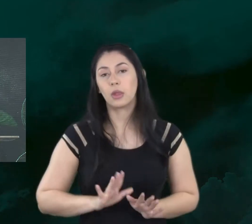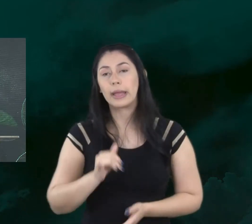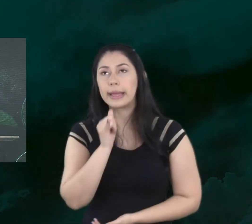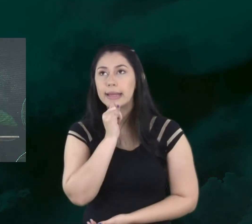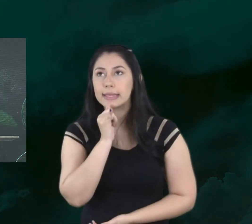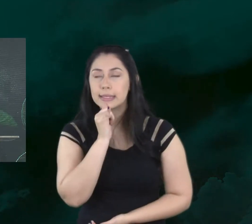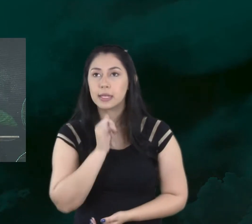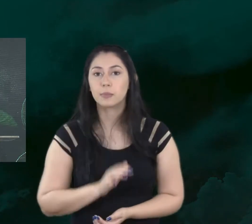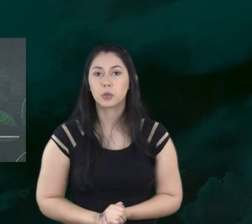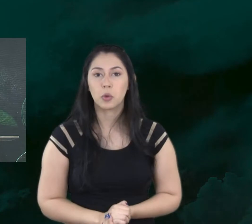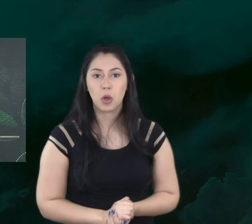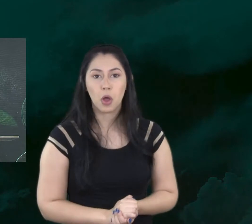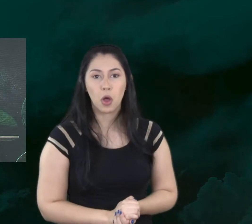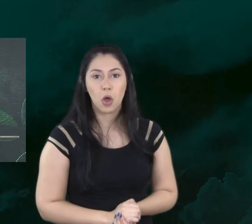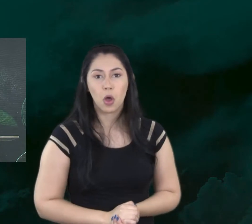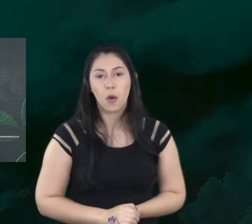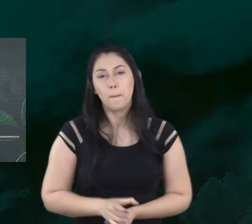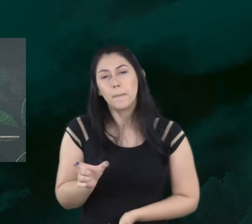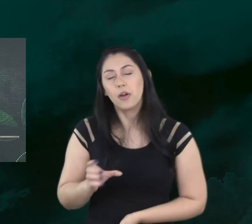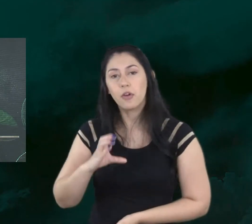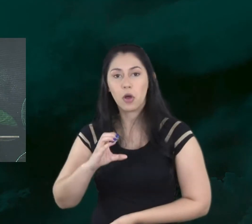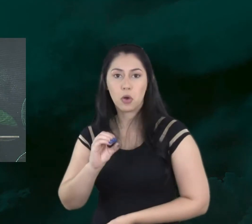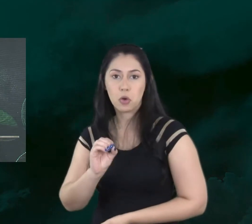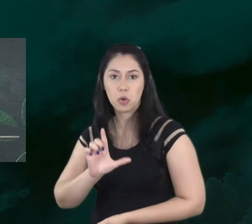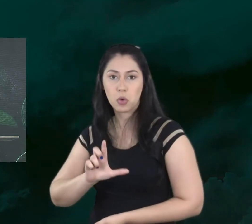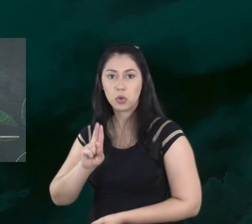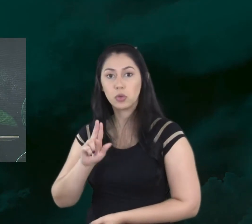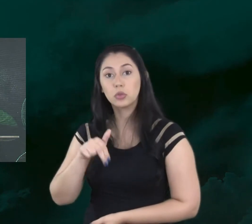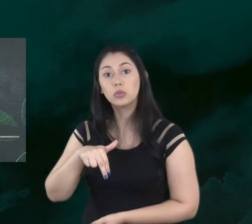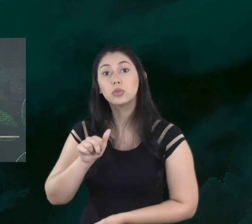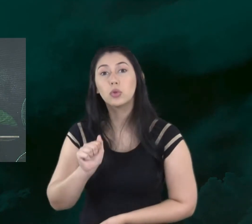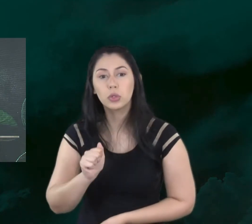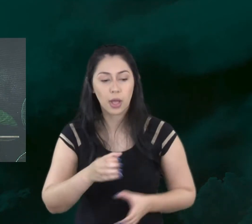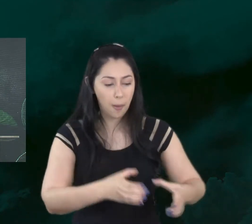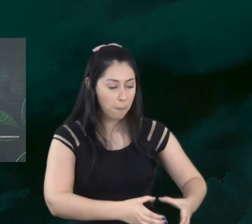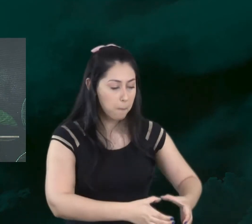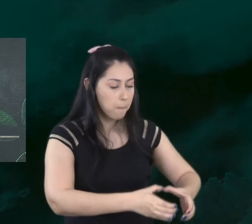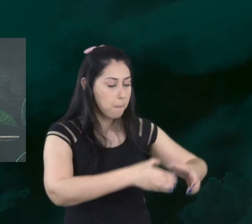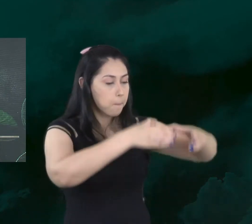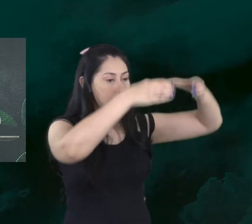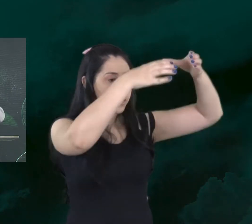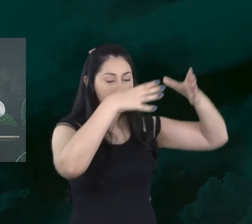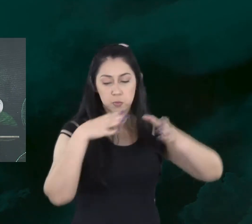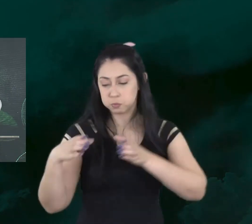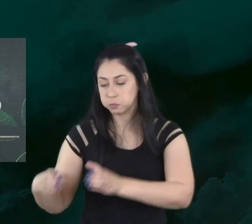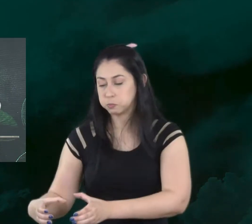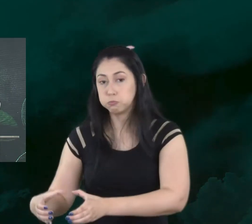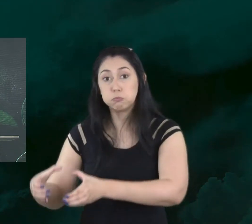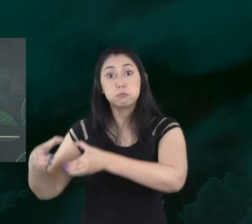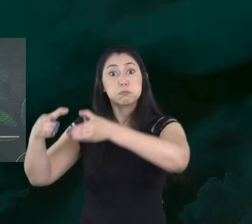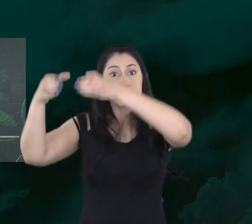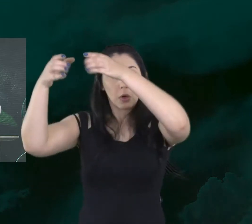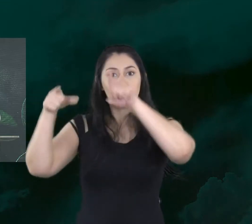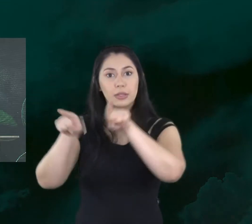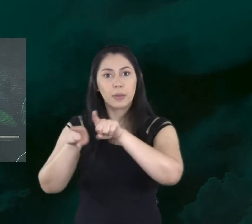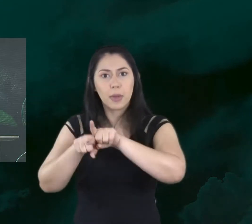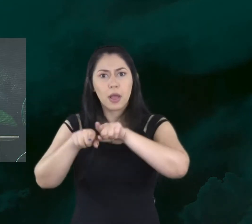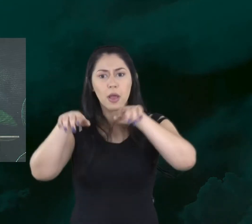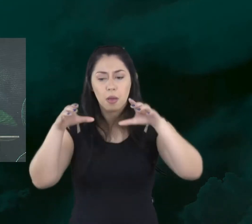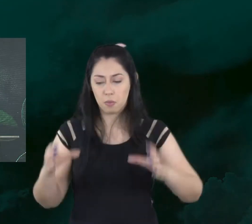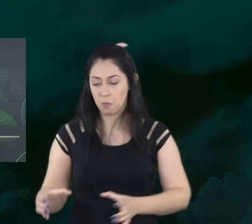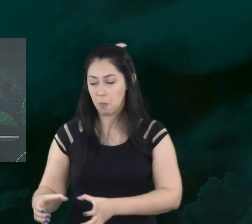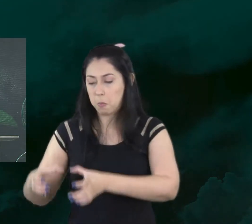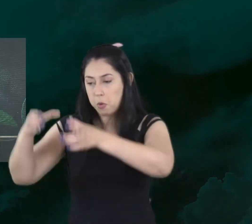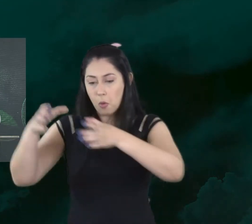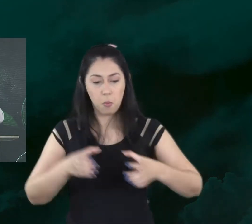exemplo, as colunas fazem parte estrutural, as lajes fazem